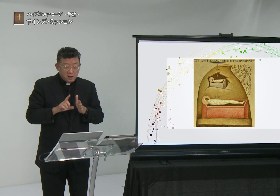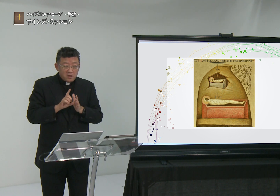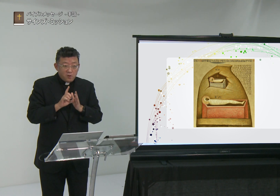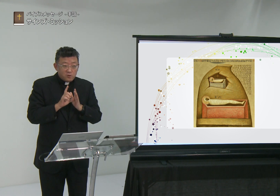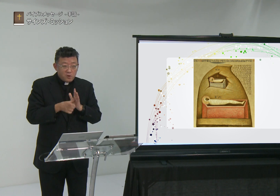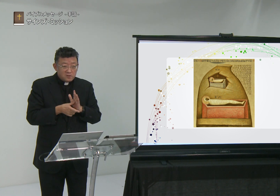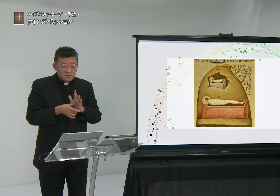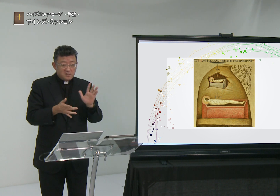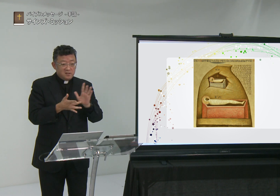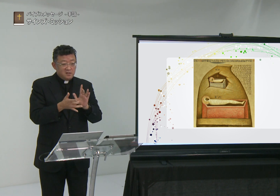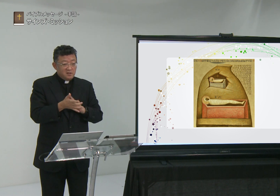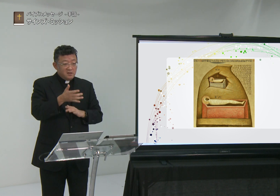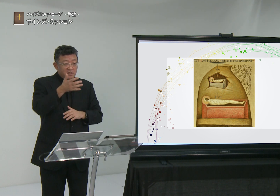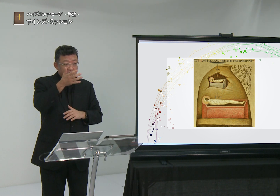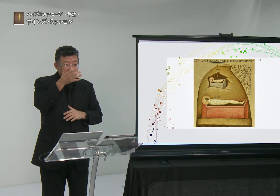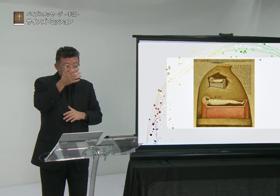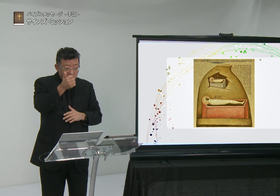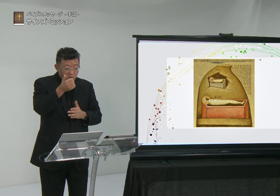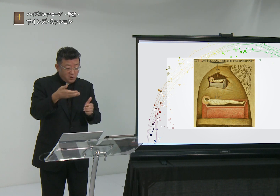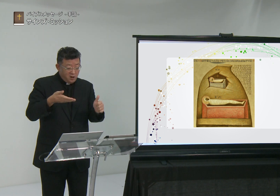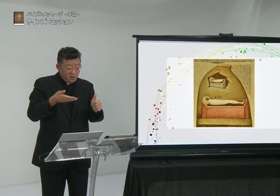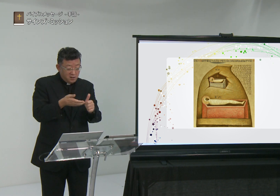イエスが生まれたとき